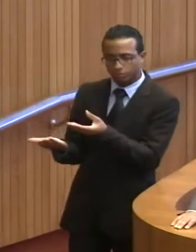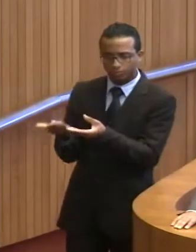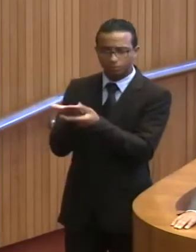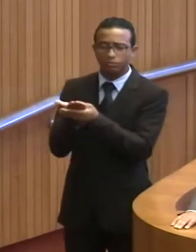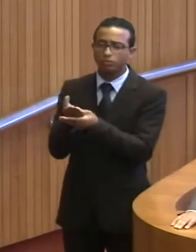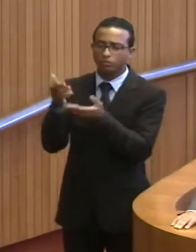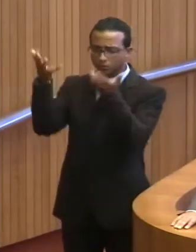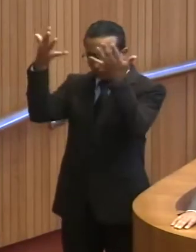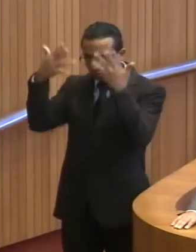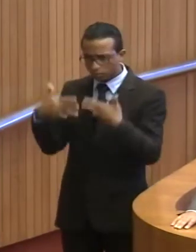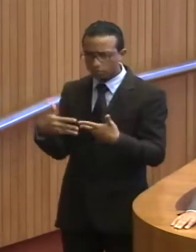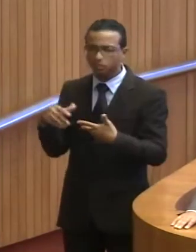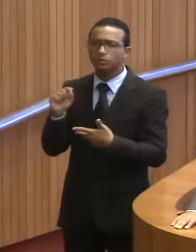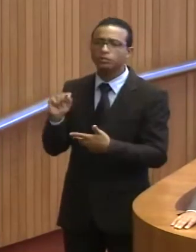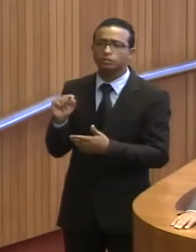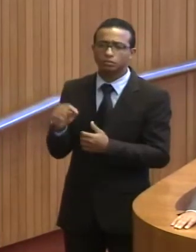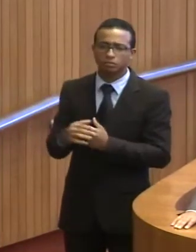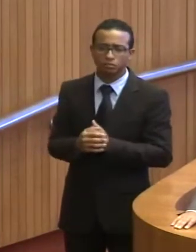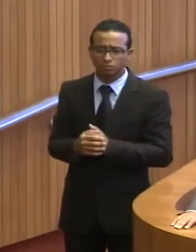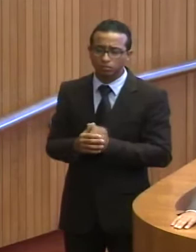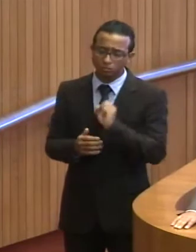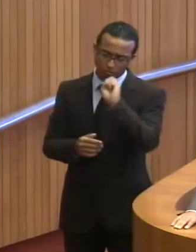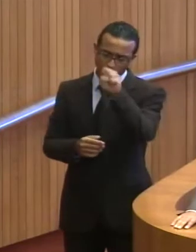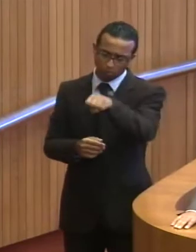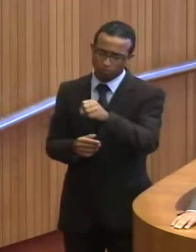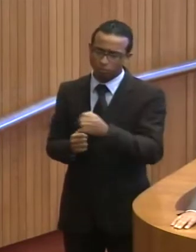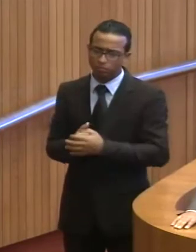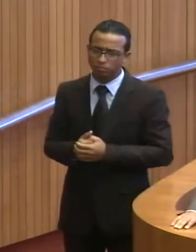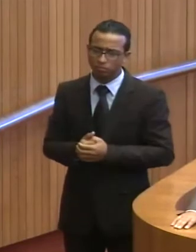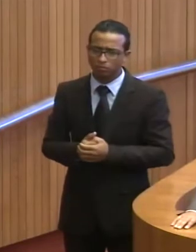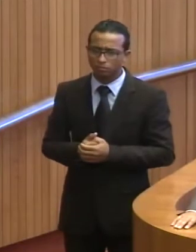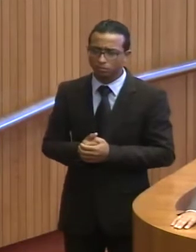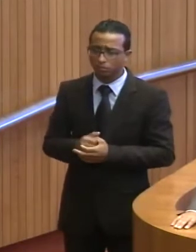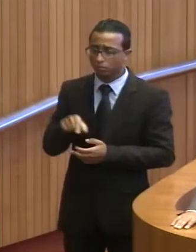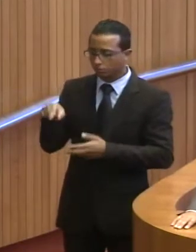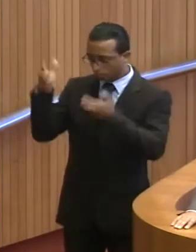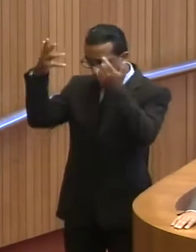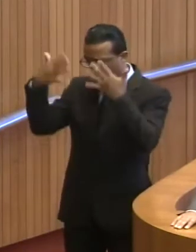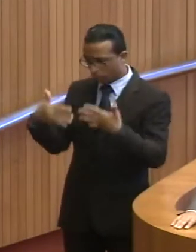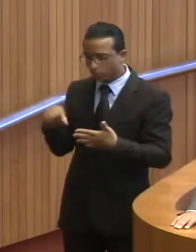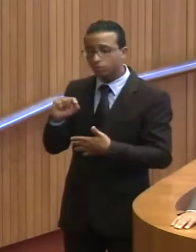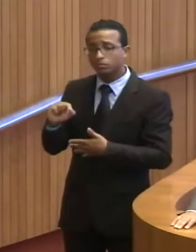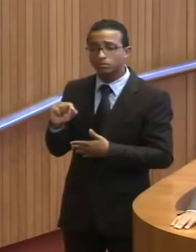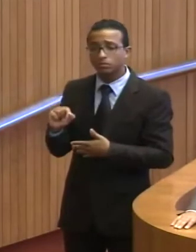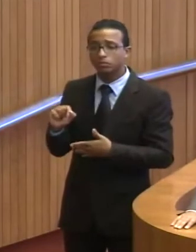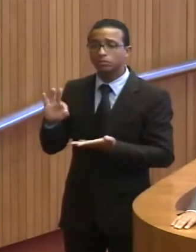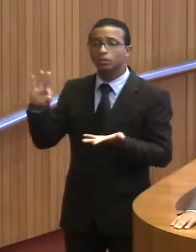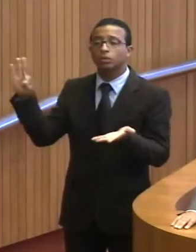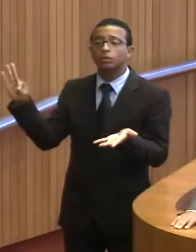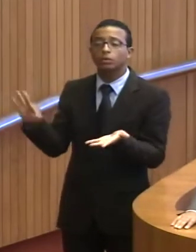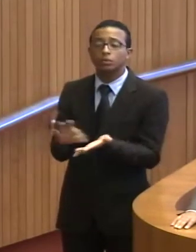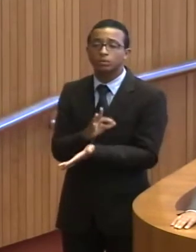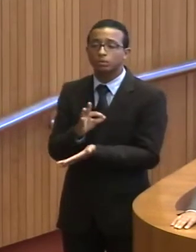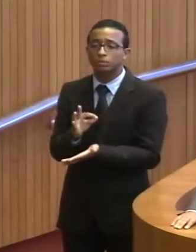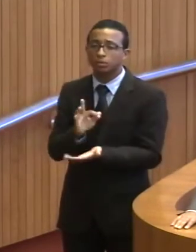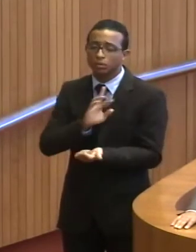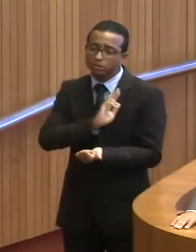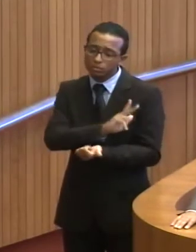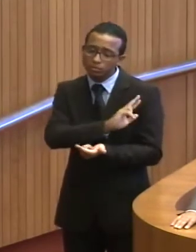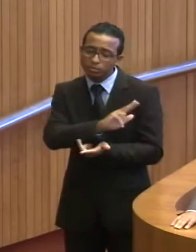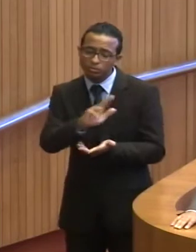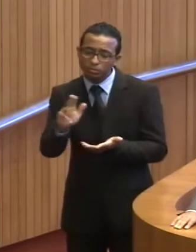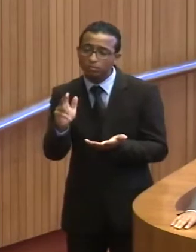processo referem-se à execução... Bira, por gentileza, pois não. Momento, uma parte. Refere-se à execução de contratos eivados de